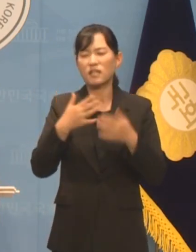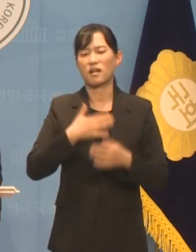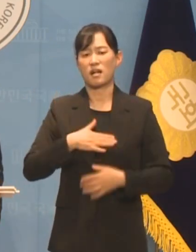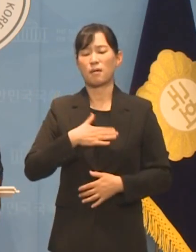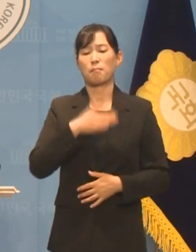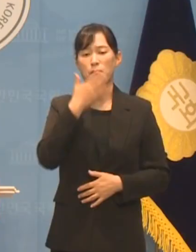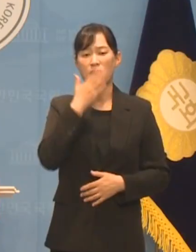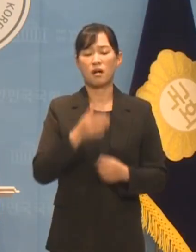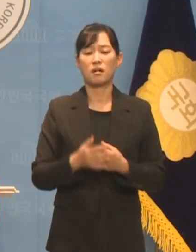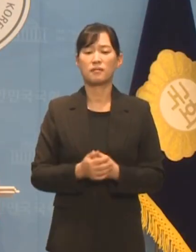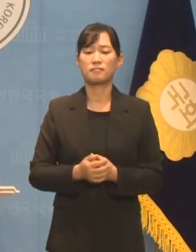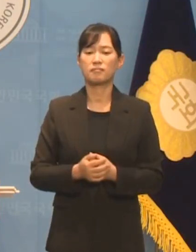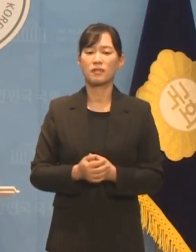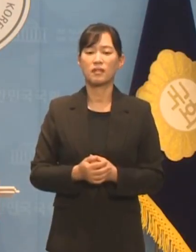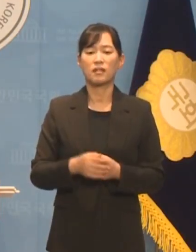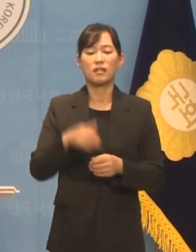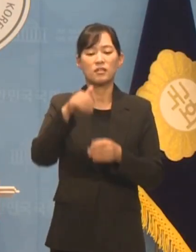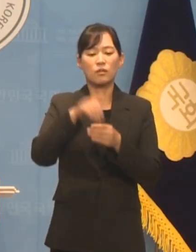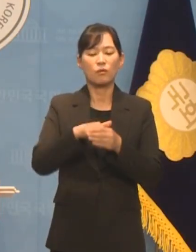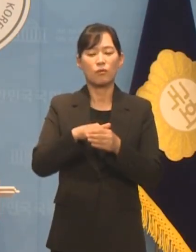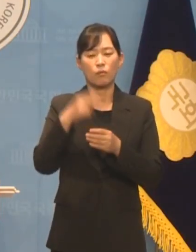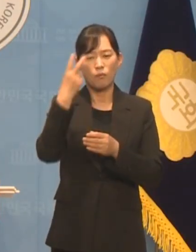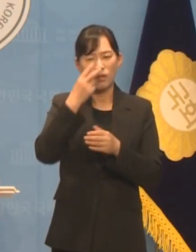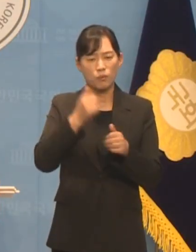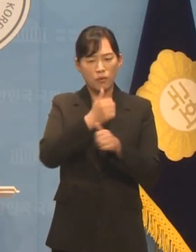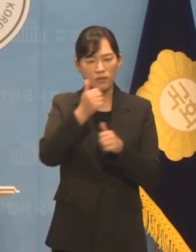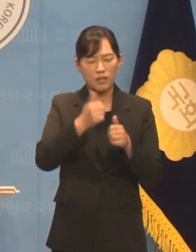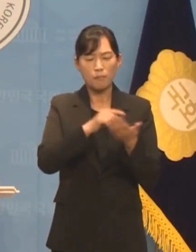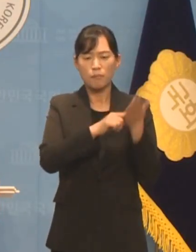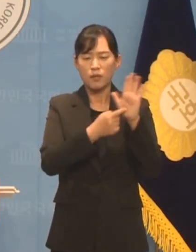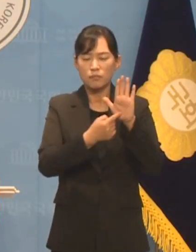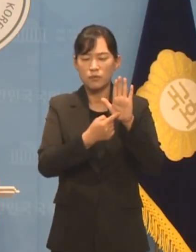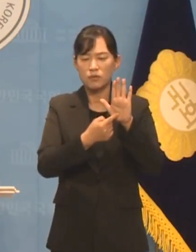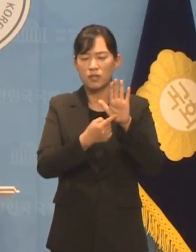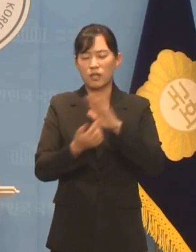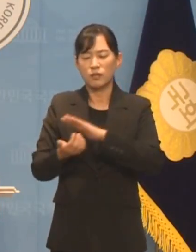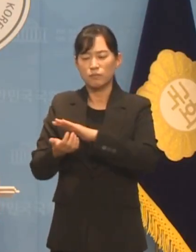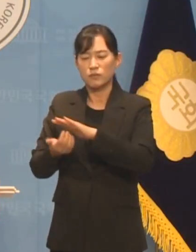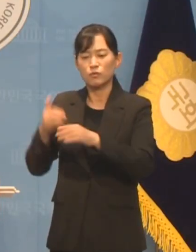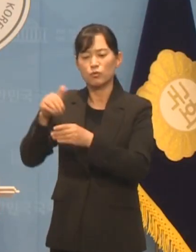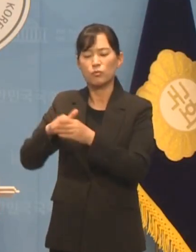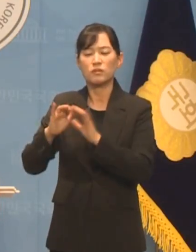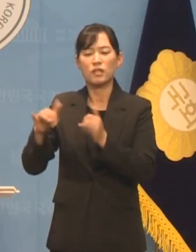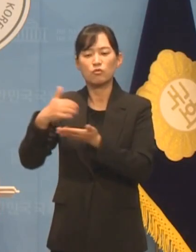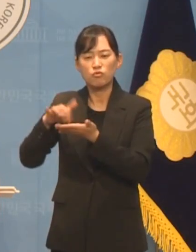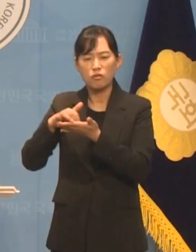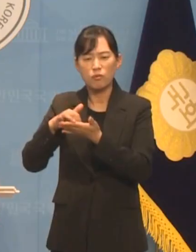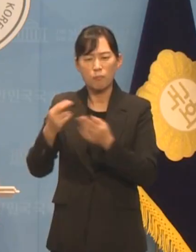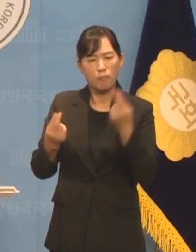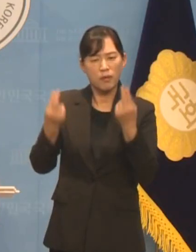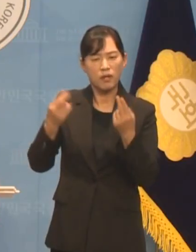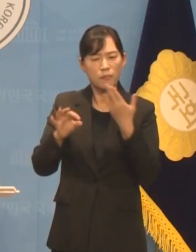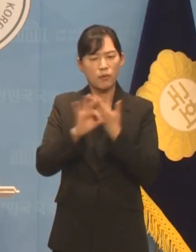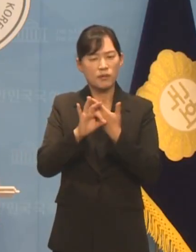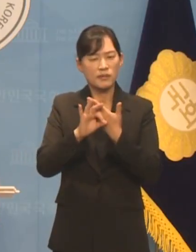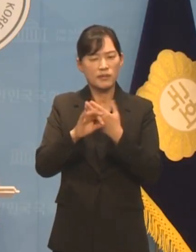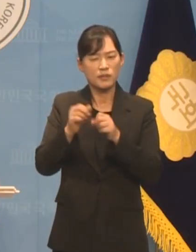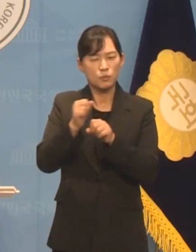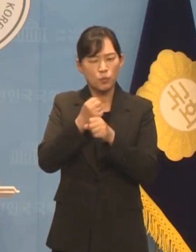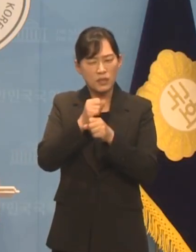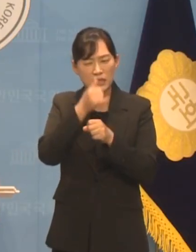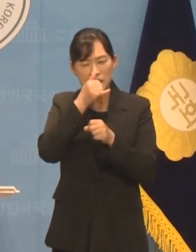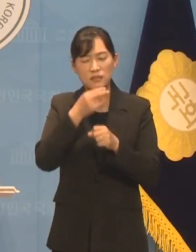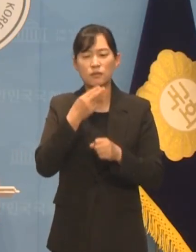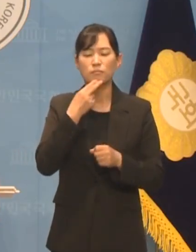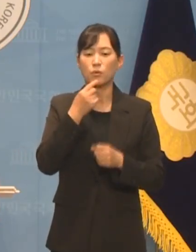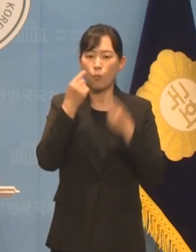그걸 선관위가 발표하는 사전 투표자 수하고 비교를 하면 충분히 그 조작이 있었는지 아니면 없었는지를 정확히 알